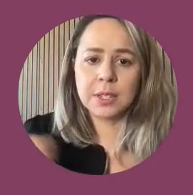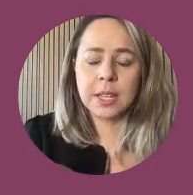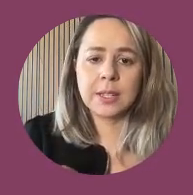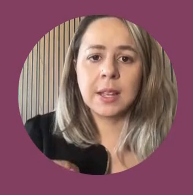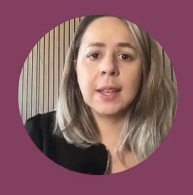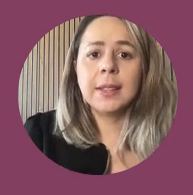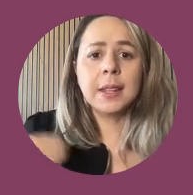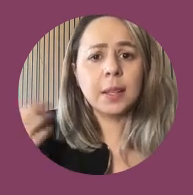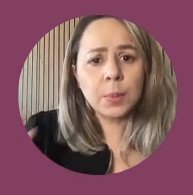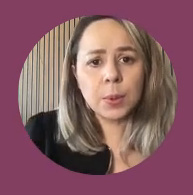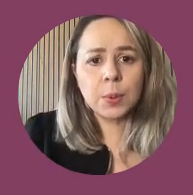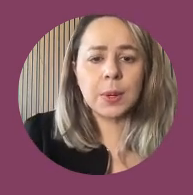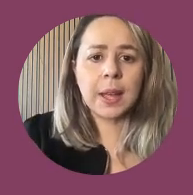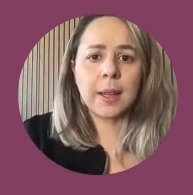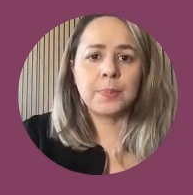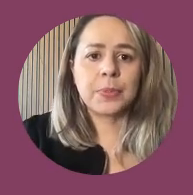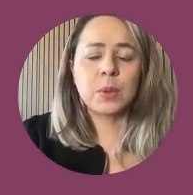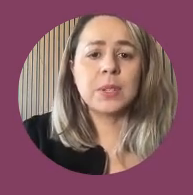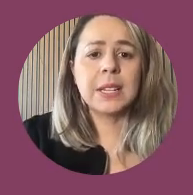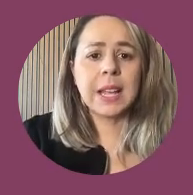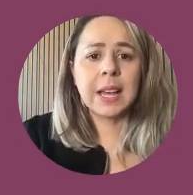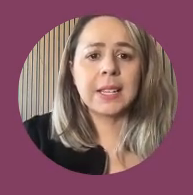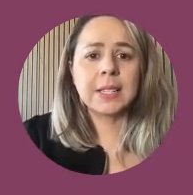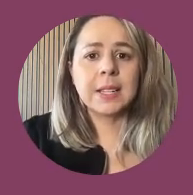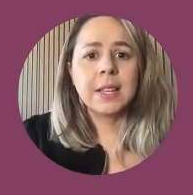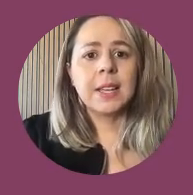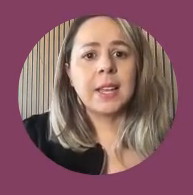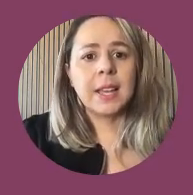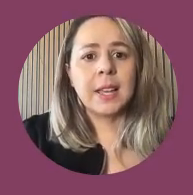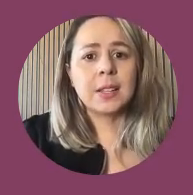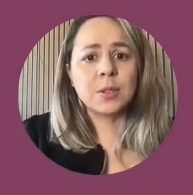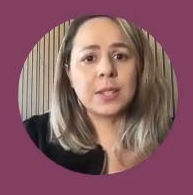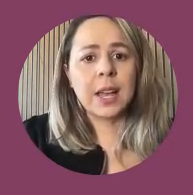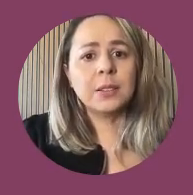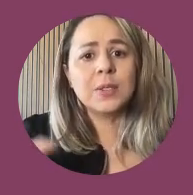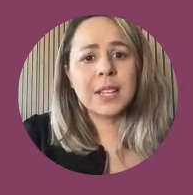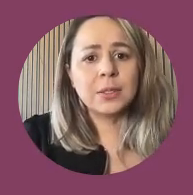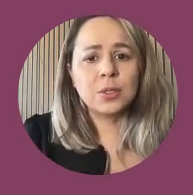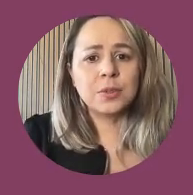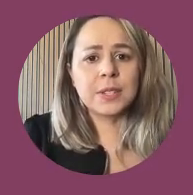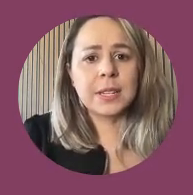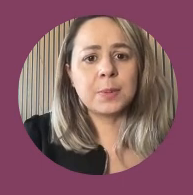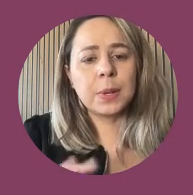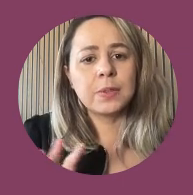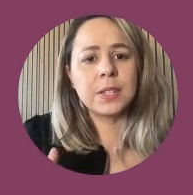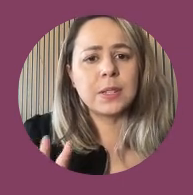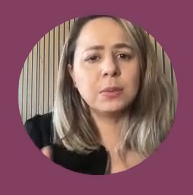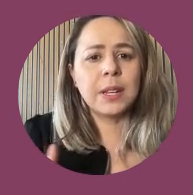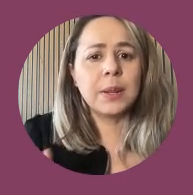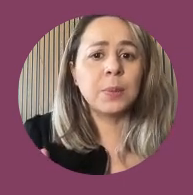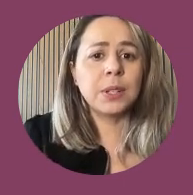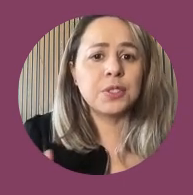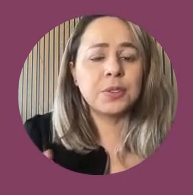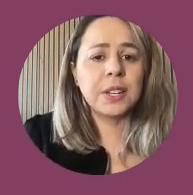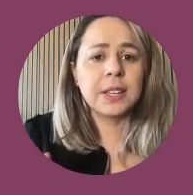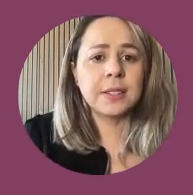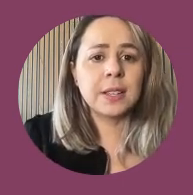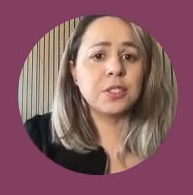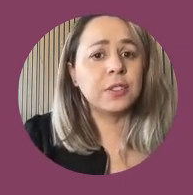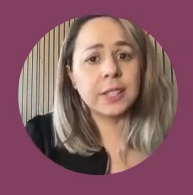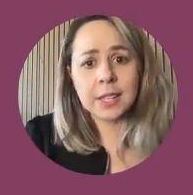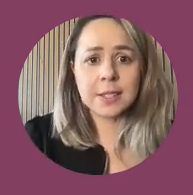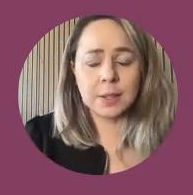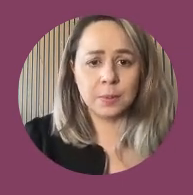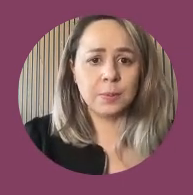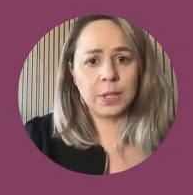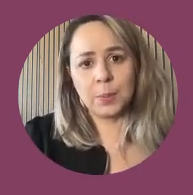de vocês, tentem procurar os sinais associado ao estado de vocês para vocês não terem muita diferença